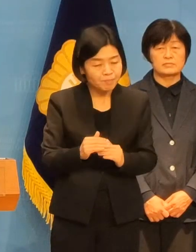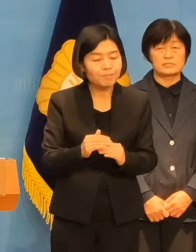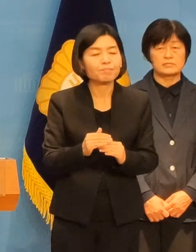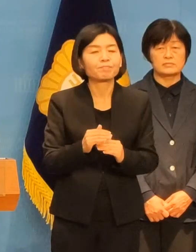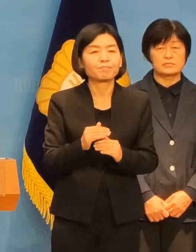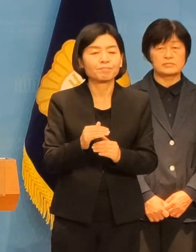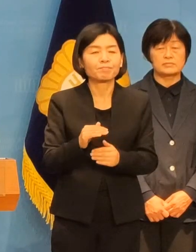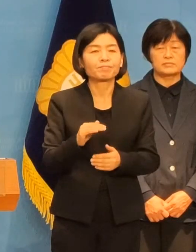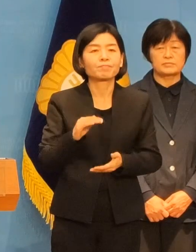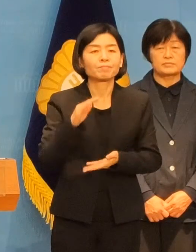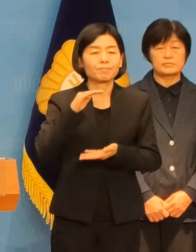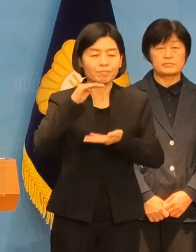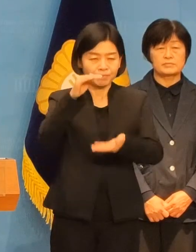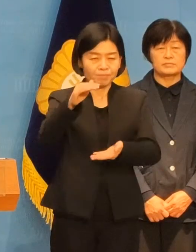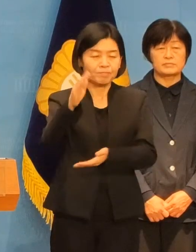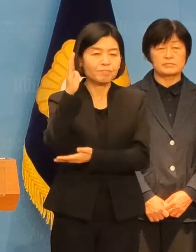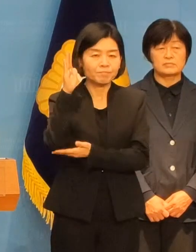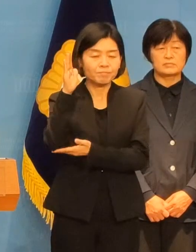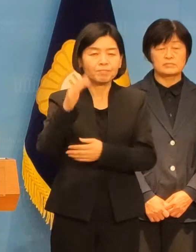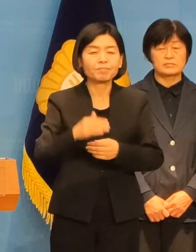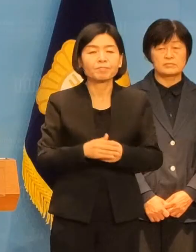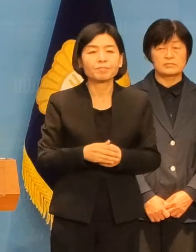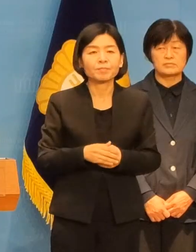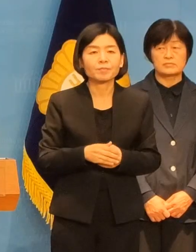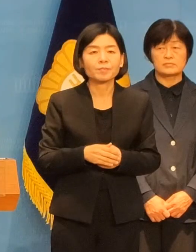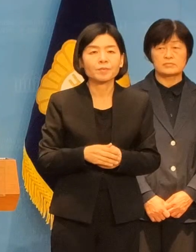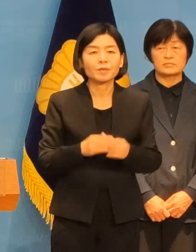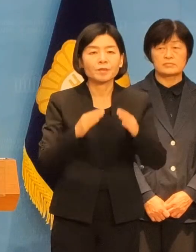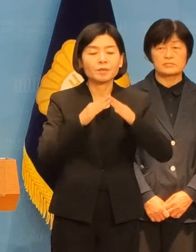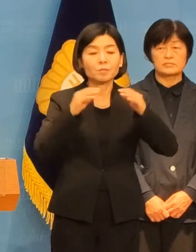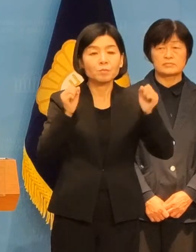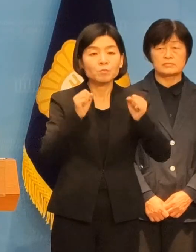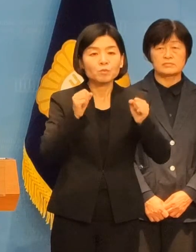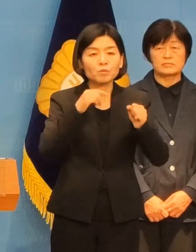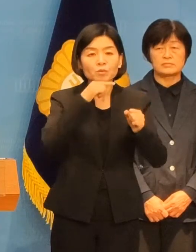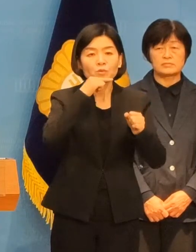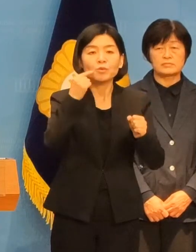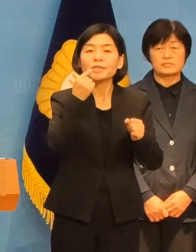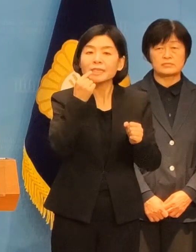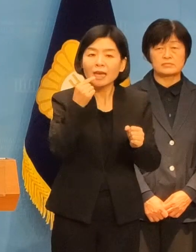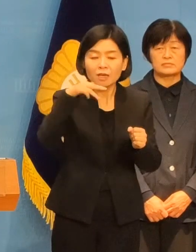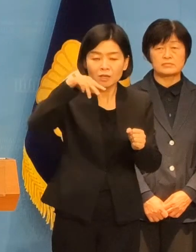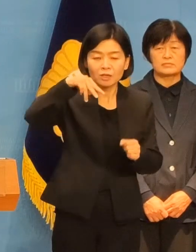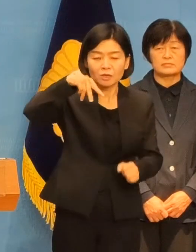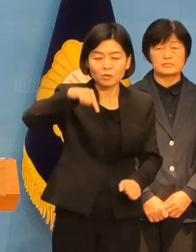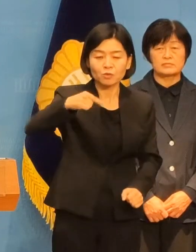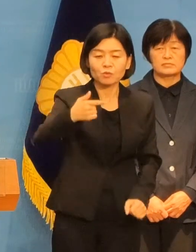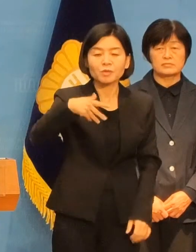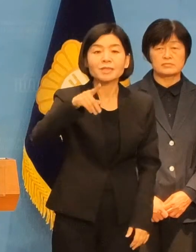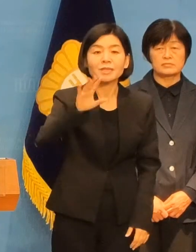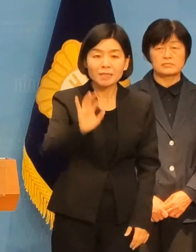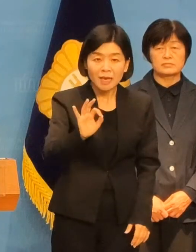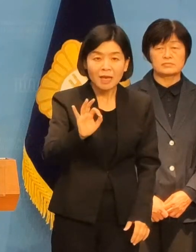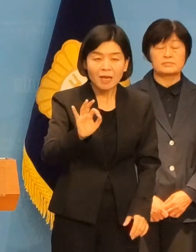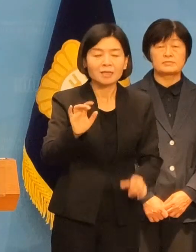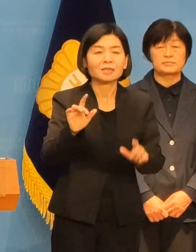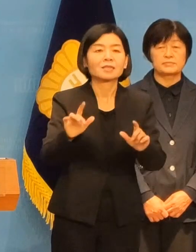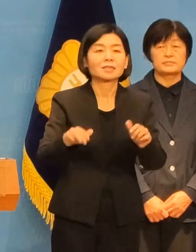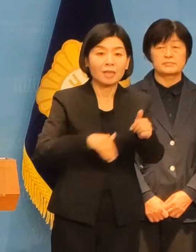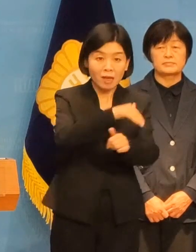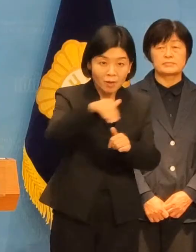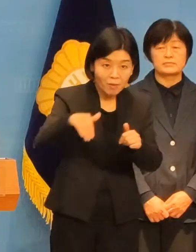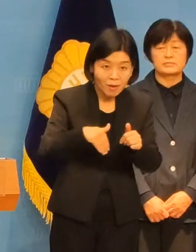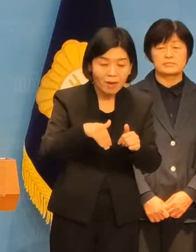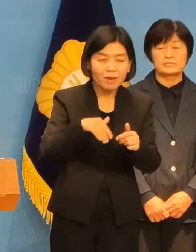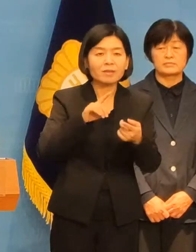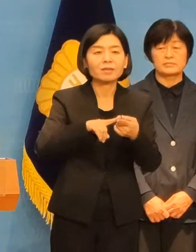열게 됐고요. 실질적으로 순창 지역에서 일어나고 있는 상황과 지역 주민의 목소리를 전라북도